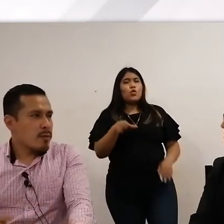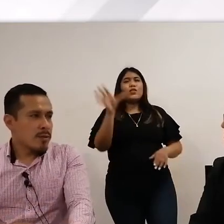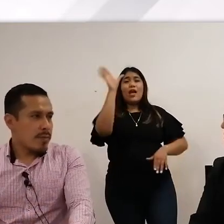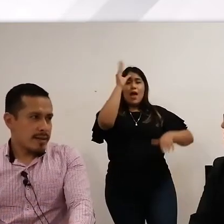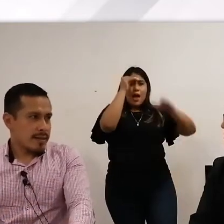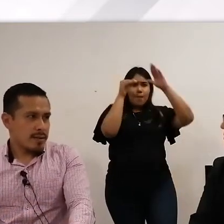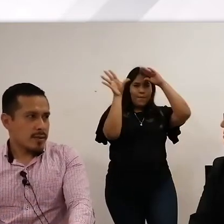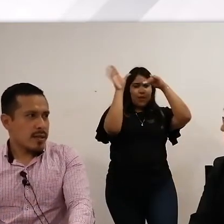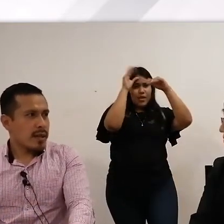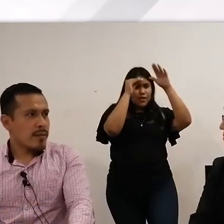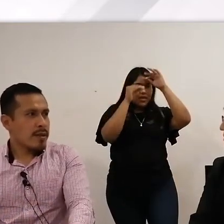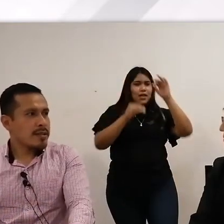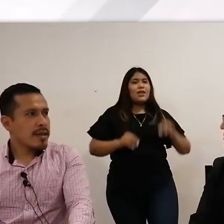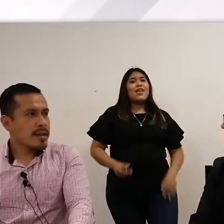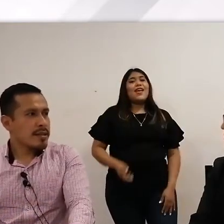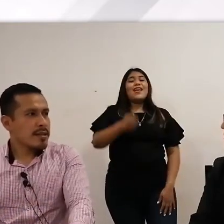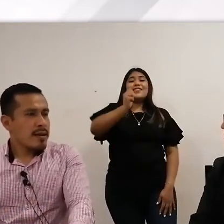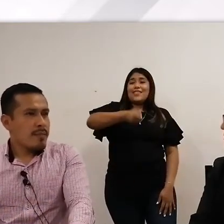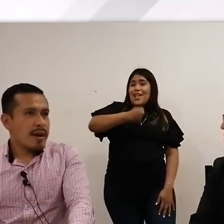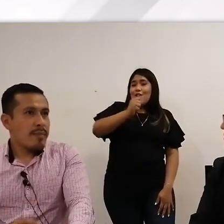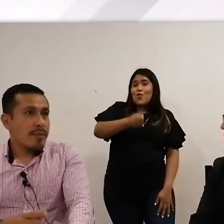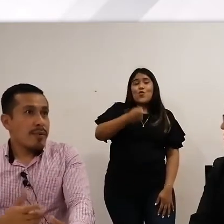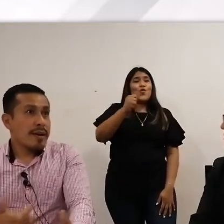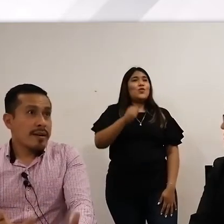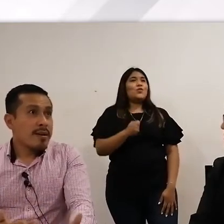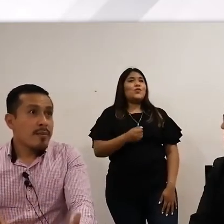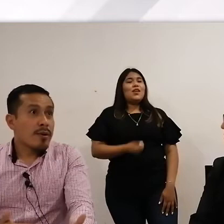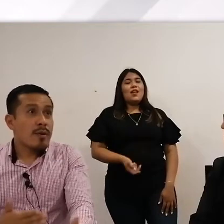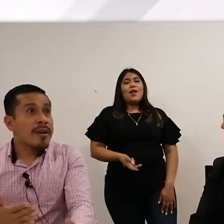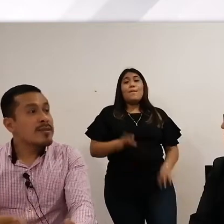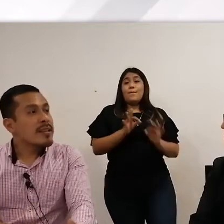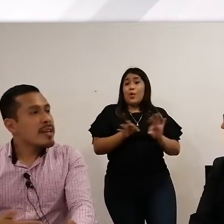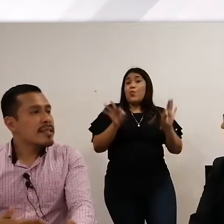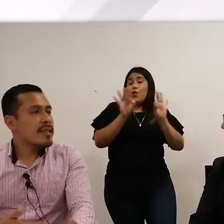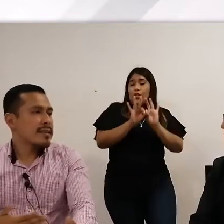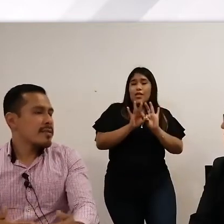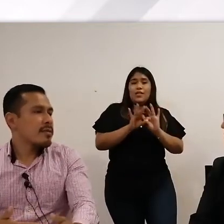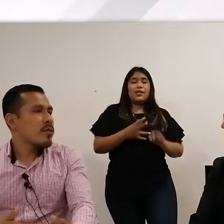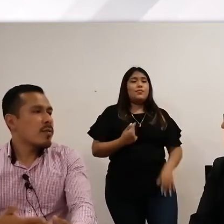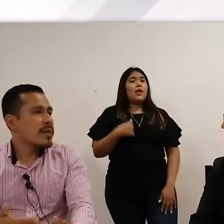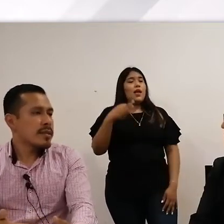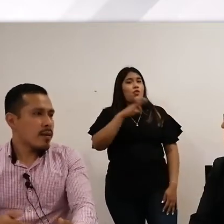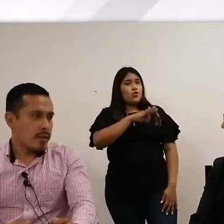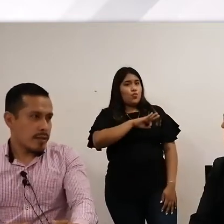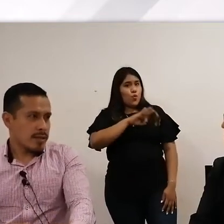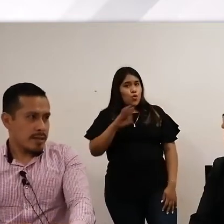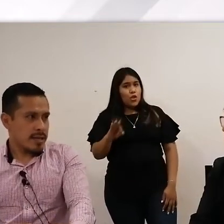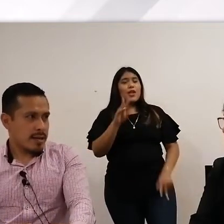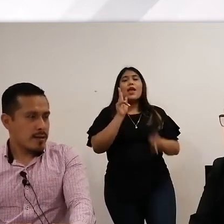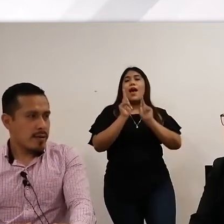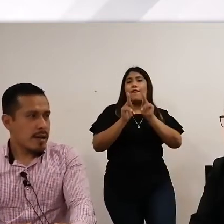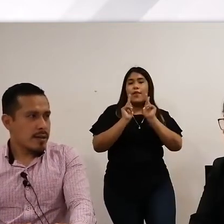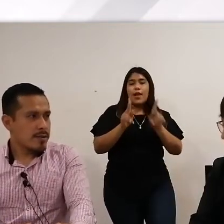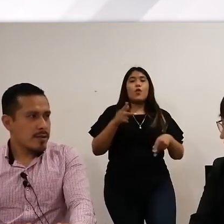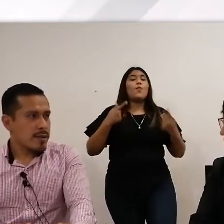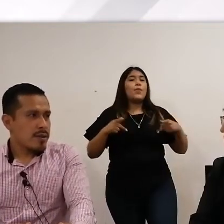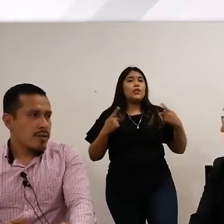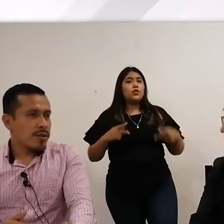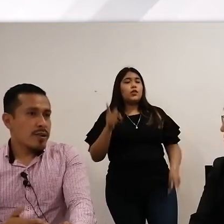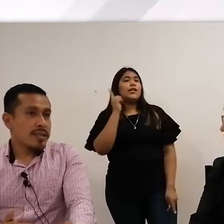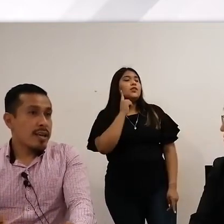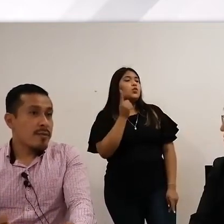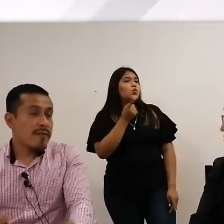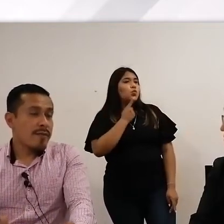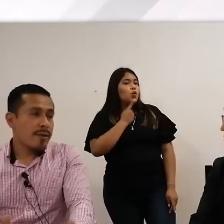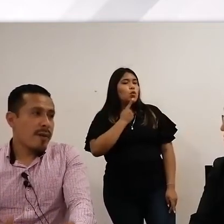los saludos básicos en lengua de señas para poder por lo menos tener estas normas de cortesía con ellos,